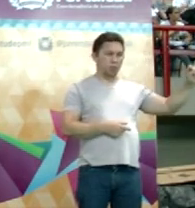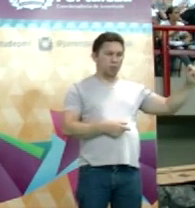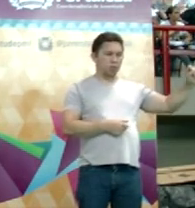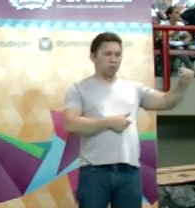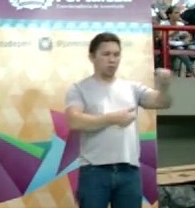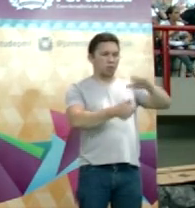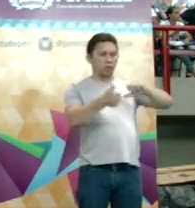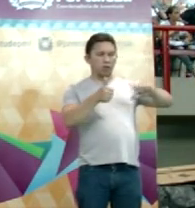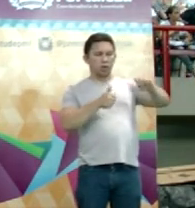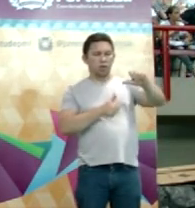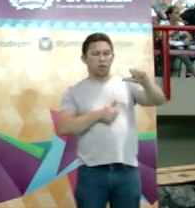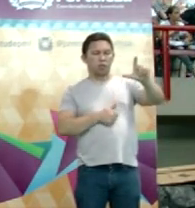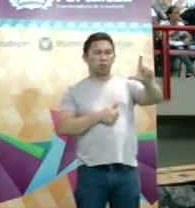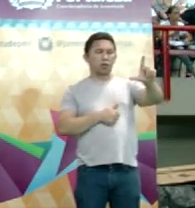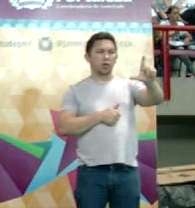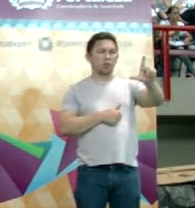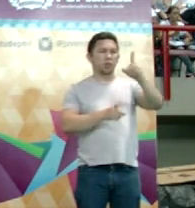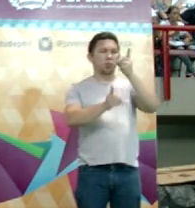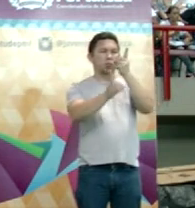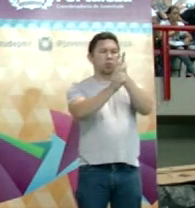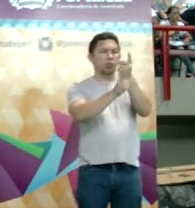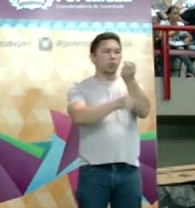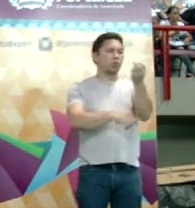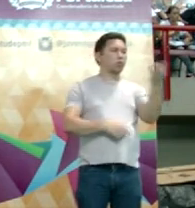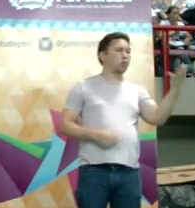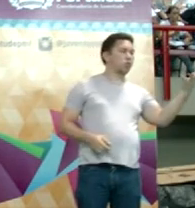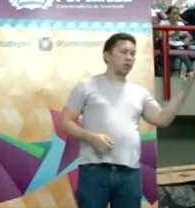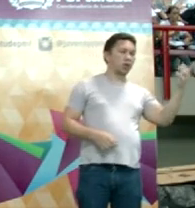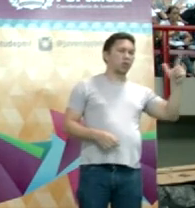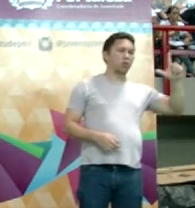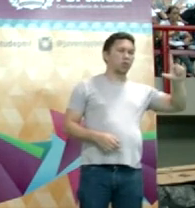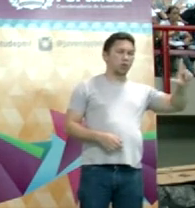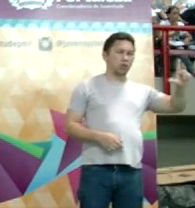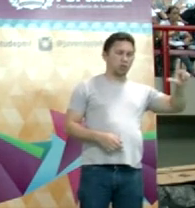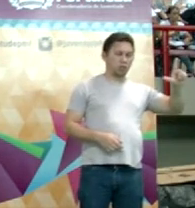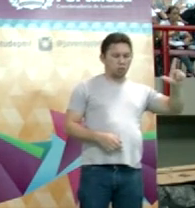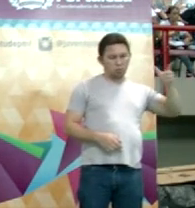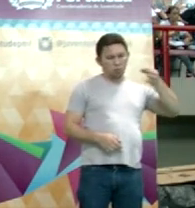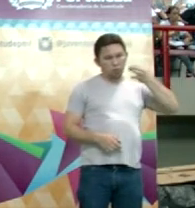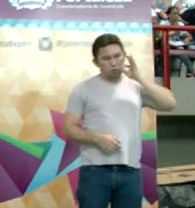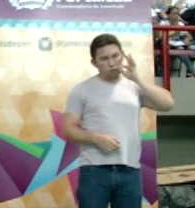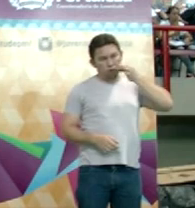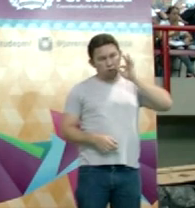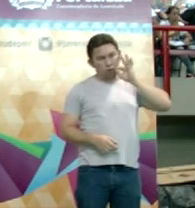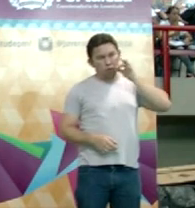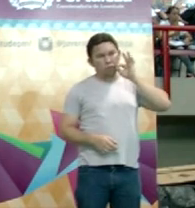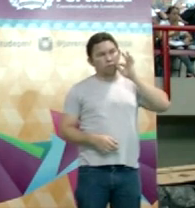em litros. Aí eu descobri quantos litros